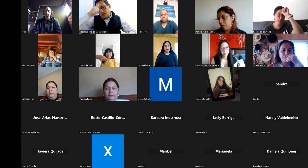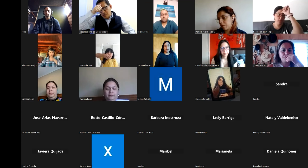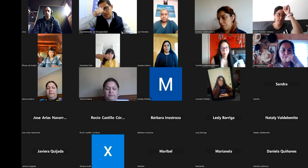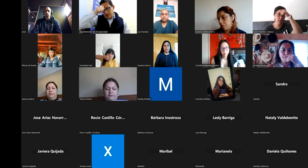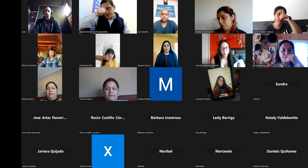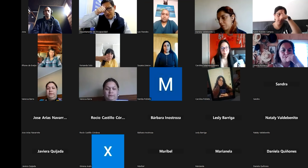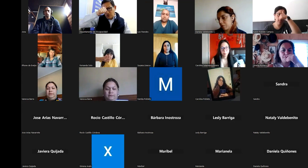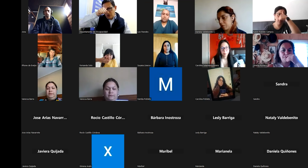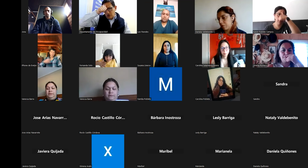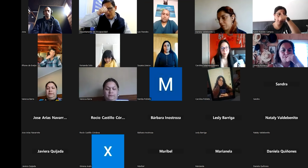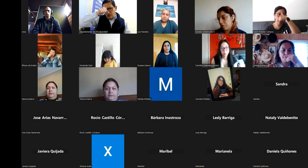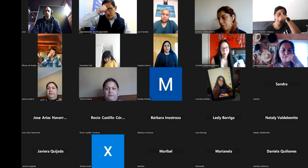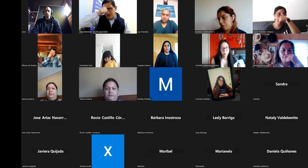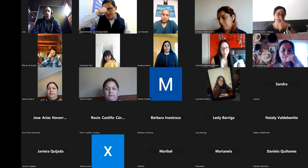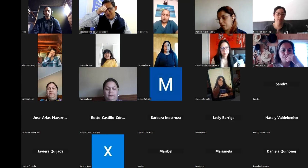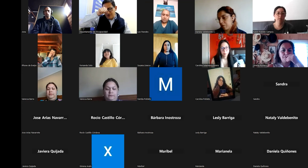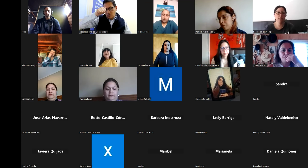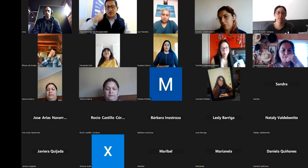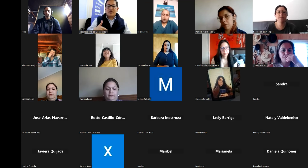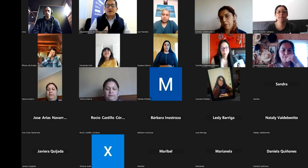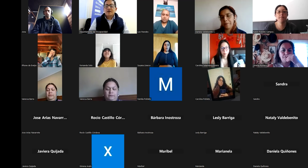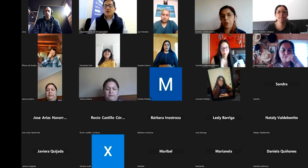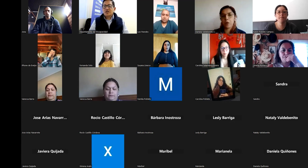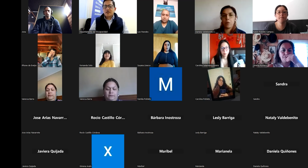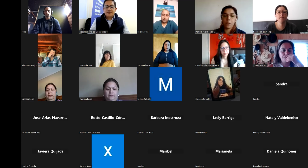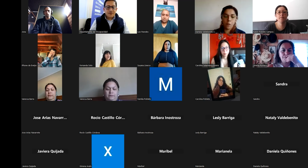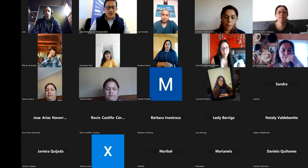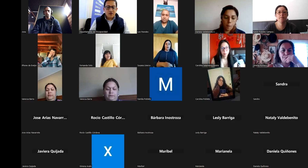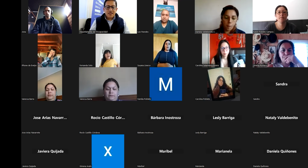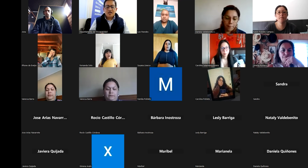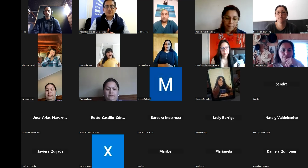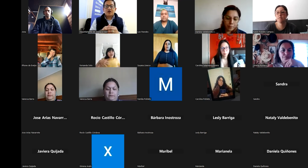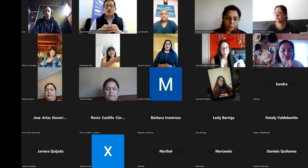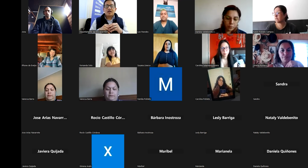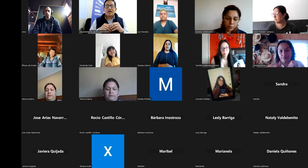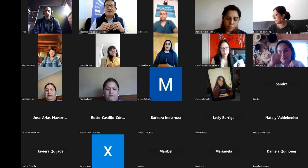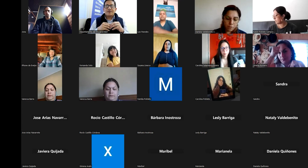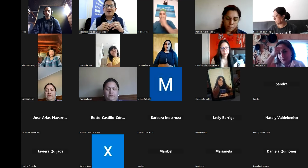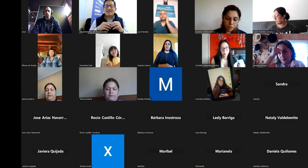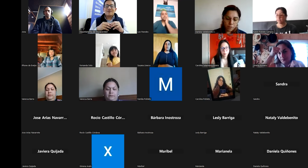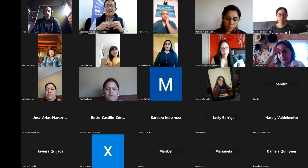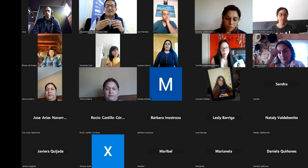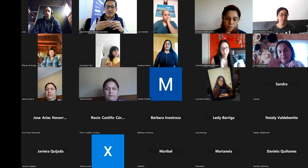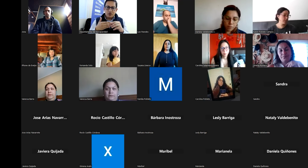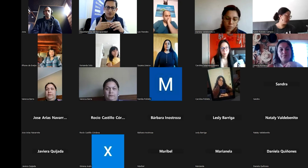el este, el domingo la flechita para abajo. ¿Por qué? Porque esto está relacionado con la seña para castigo.